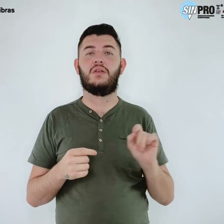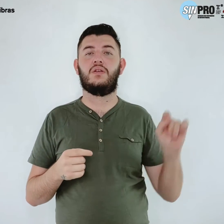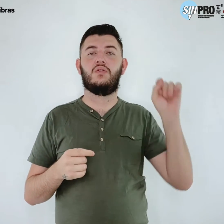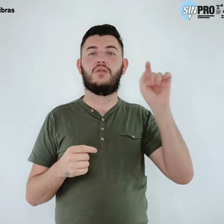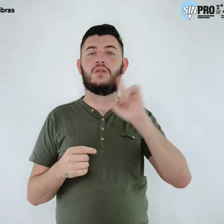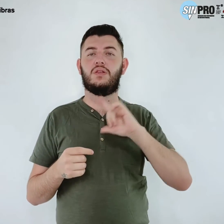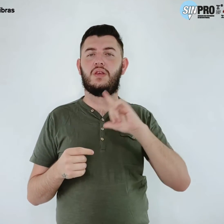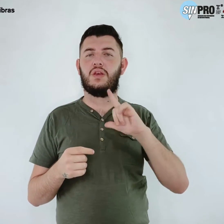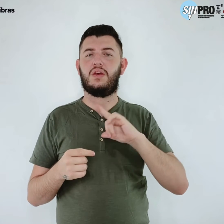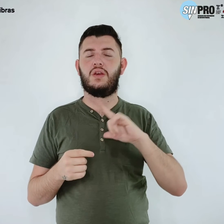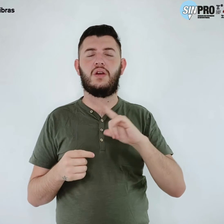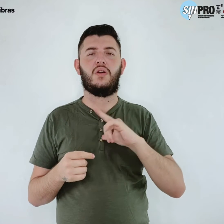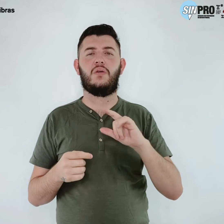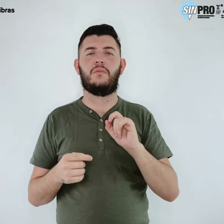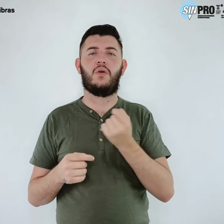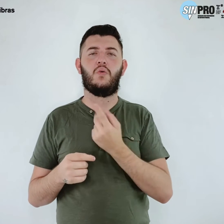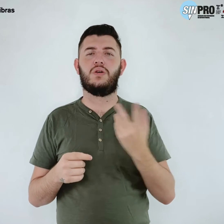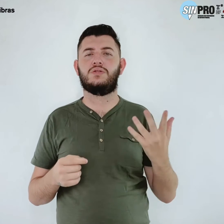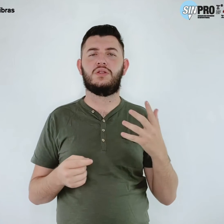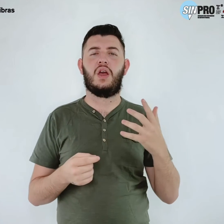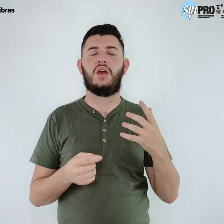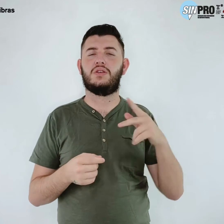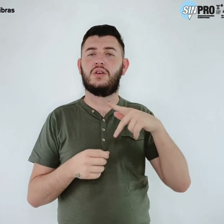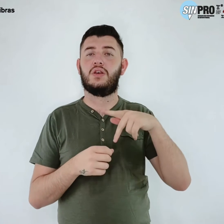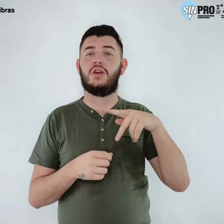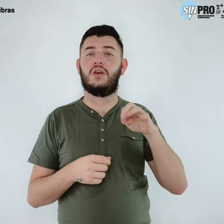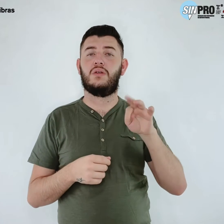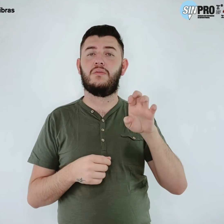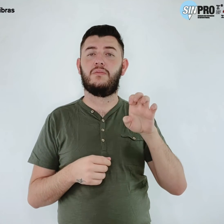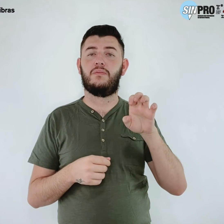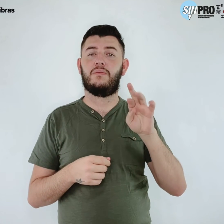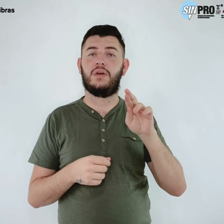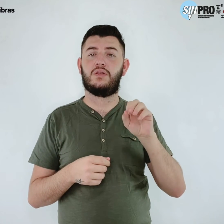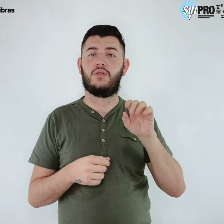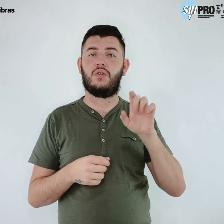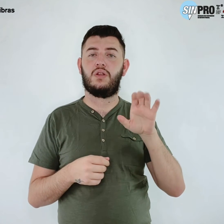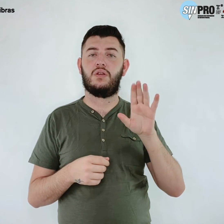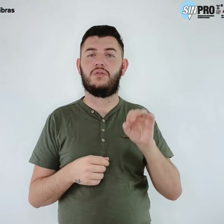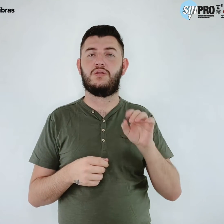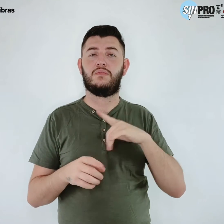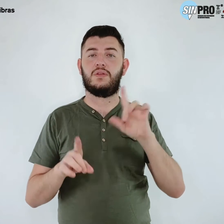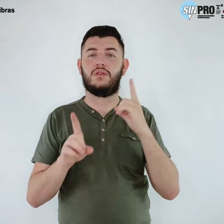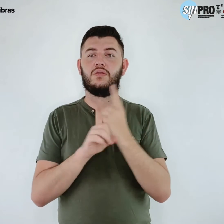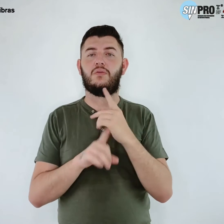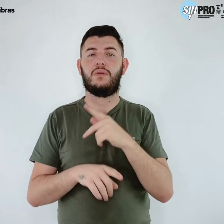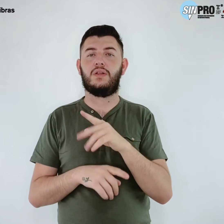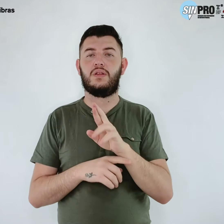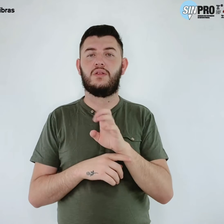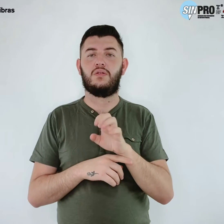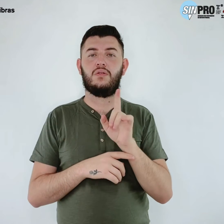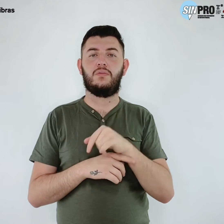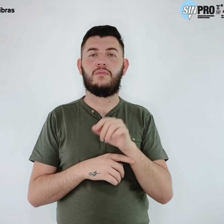que o Brasil tenha uma quantidade enorme de petróleo. A partir da descoberta do